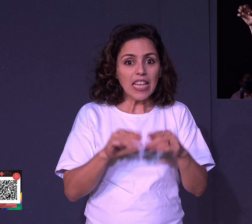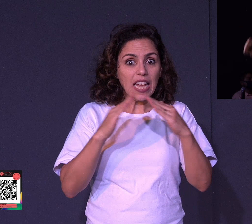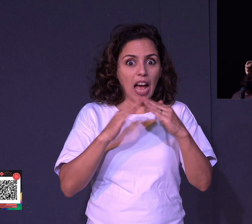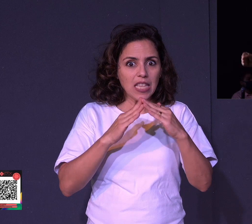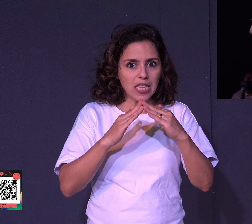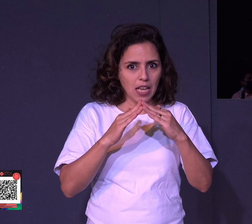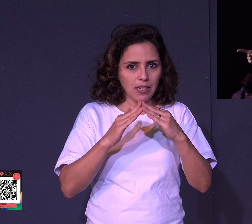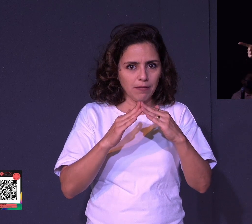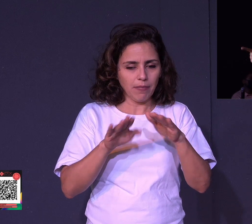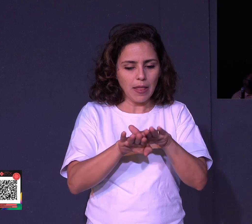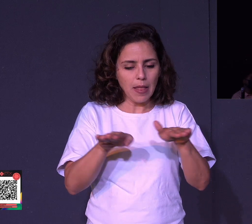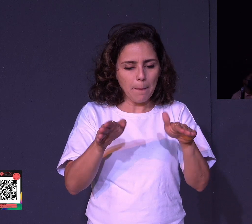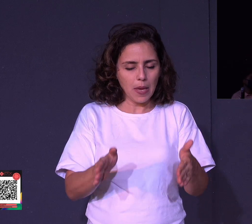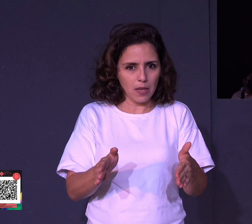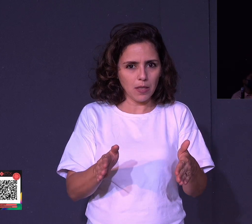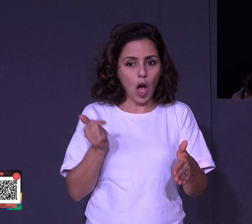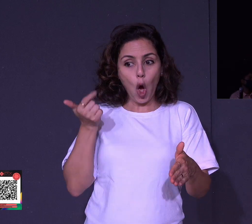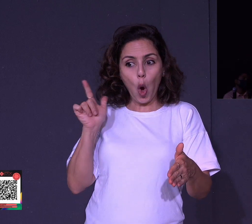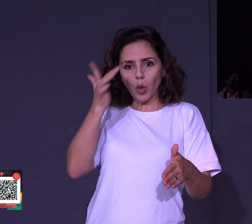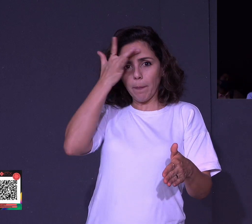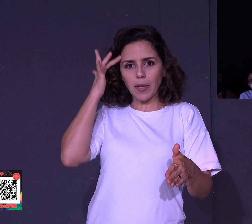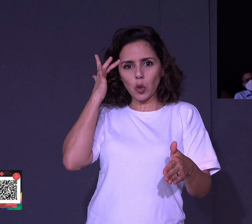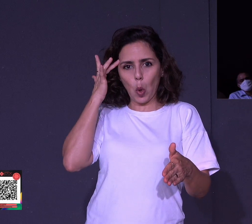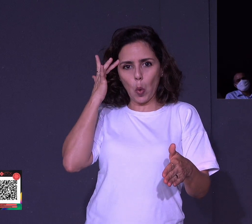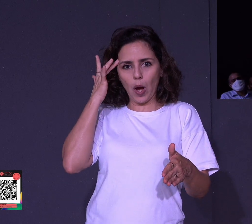O monólogo te derruba.